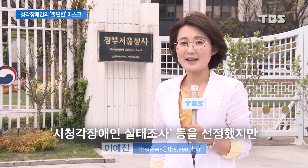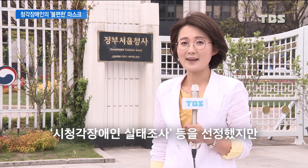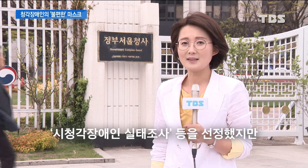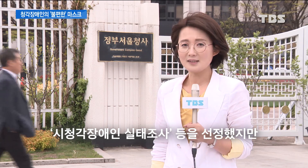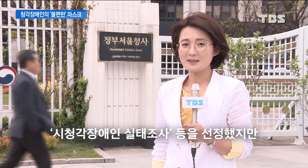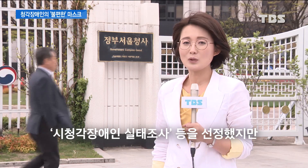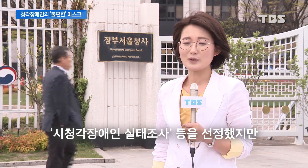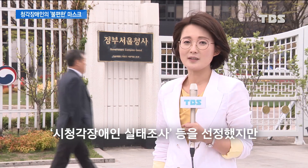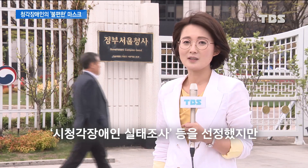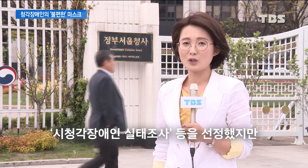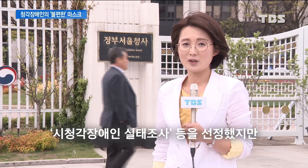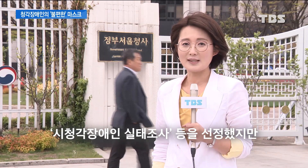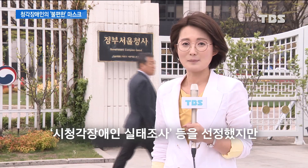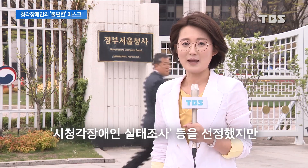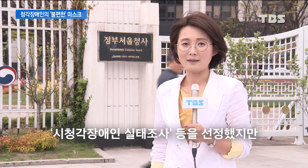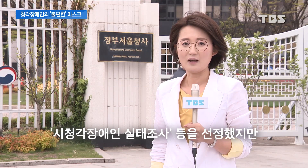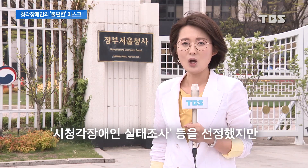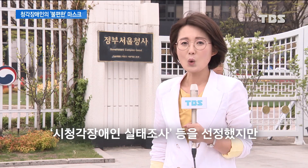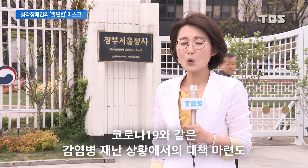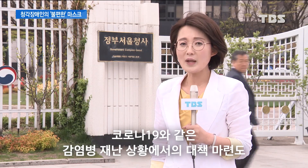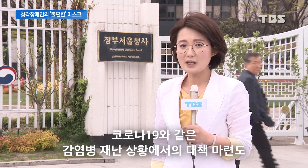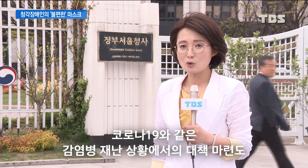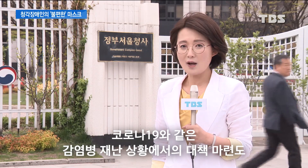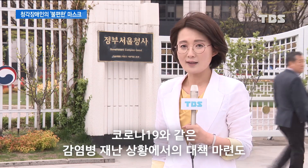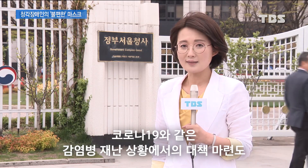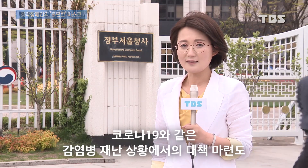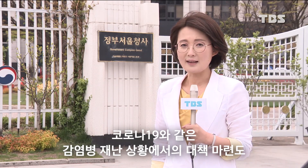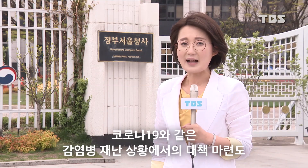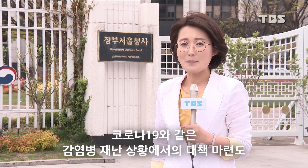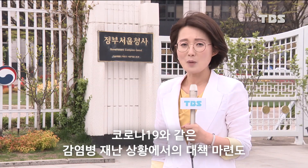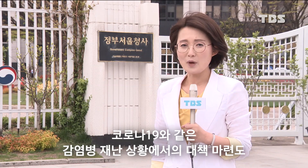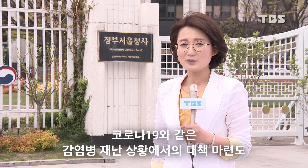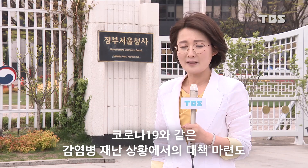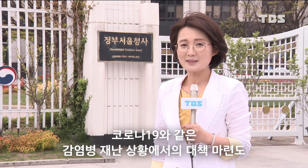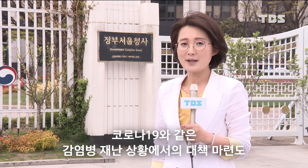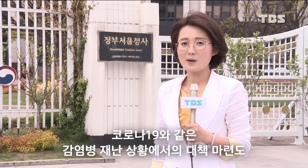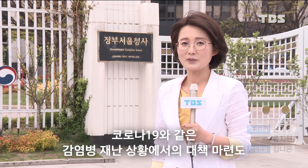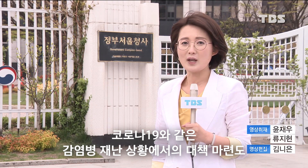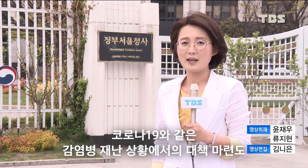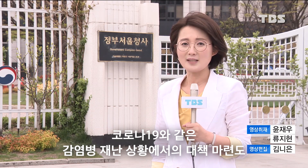시청각장애인 실태조사 등을 선정했지만 코로나19와 같은 감염병 재난 상황에서의